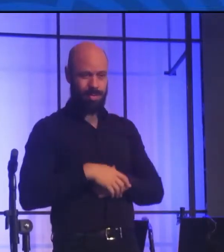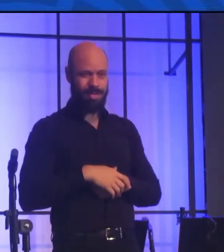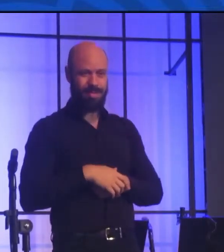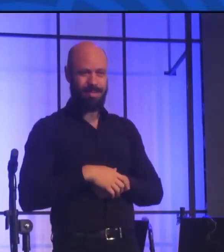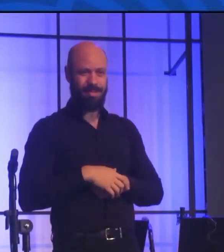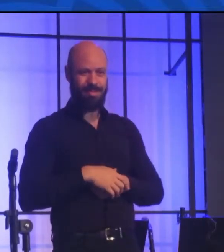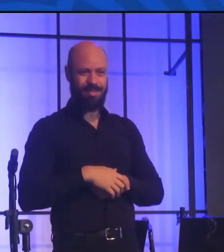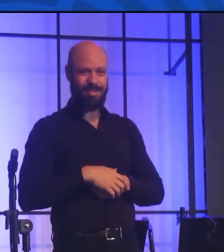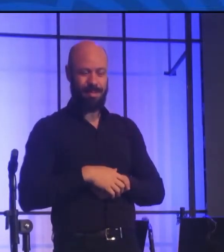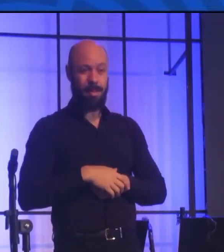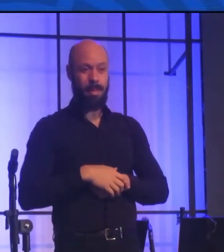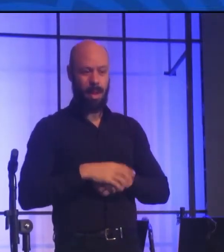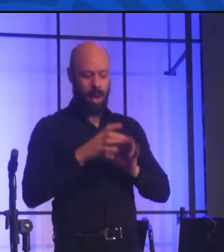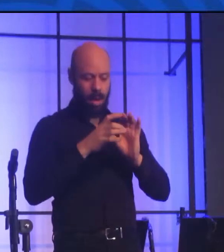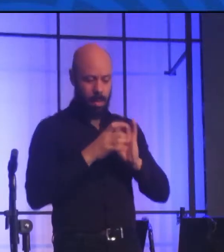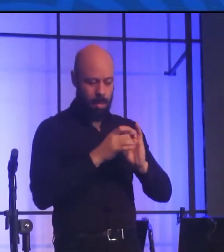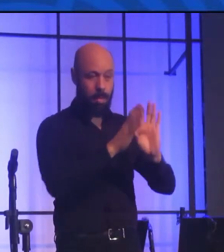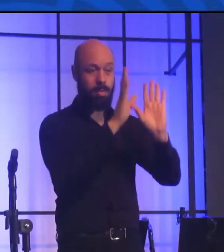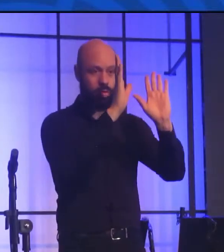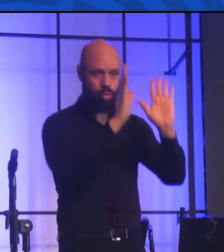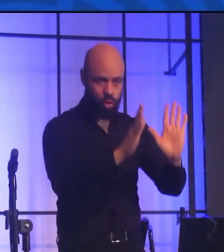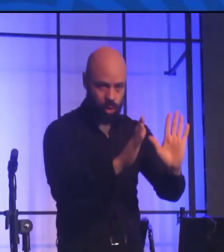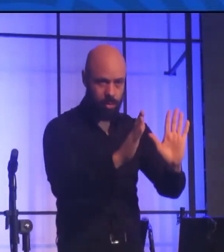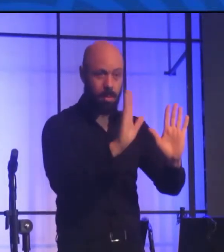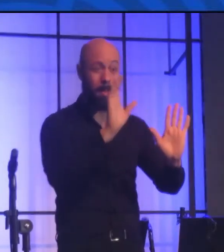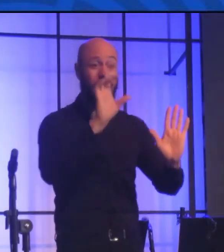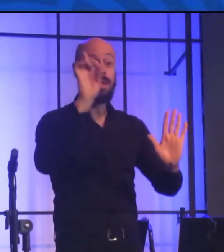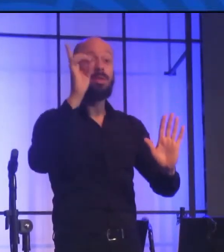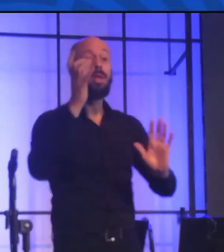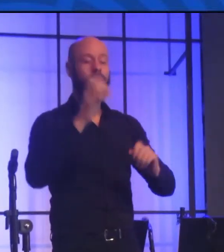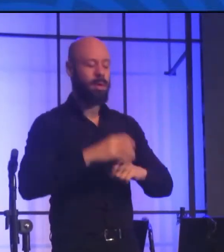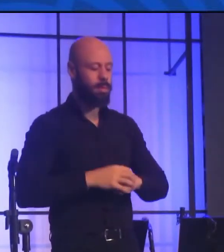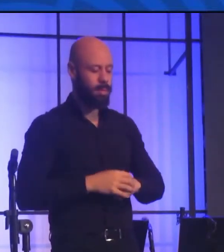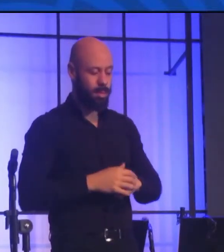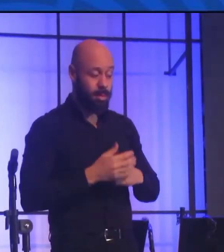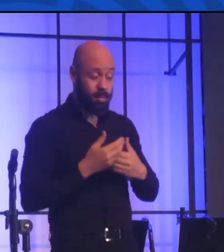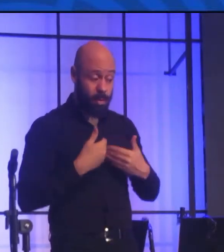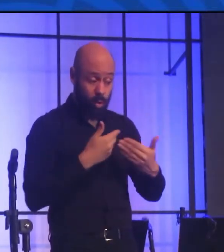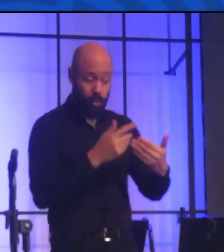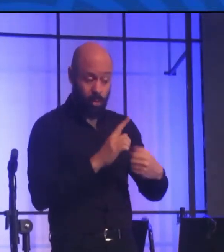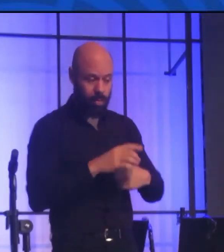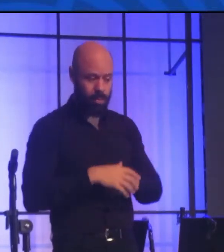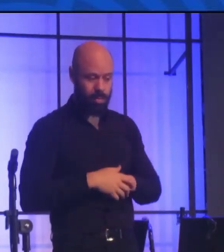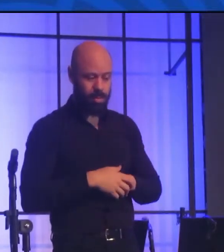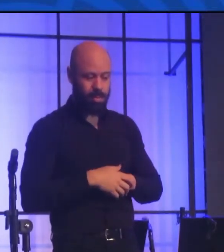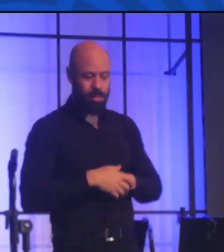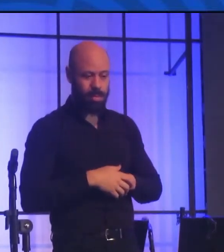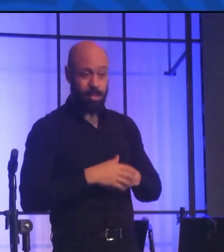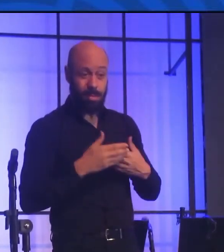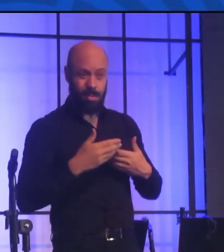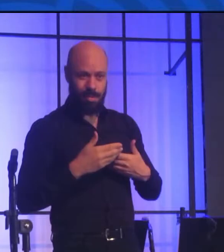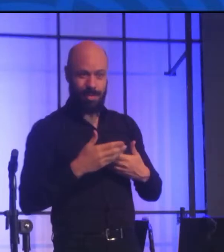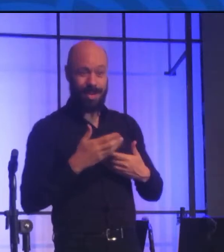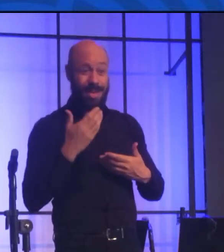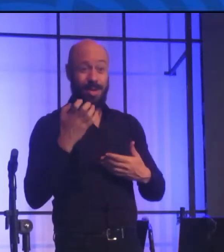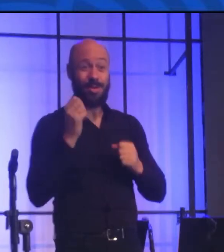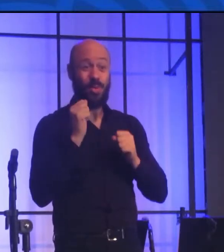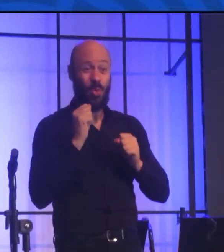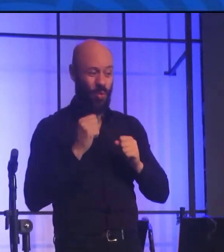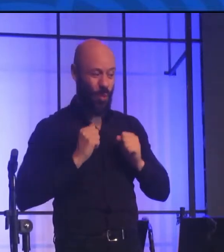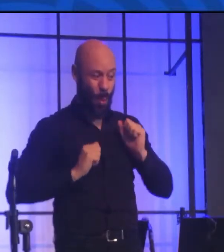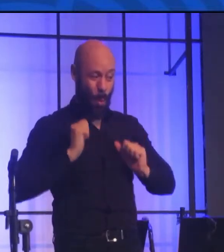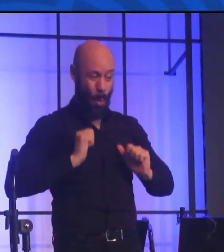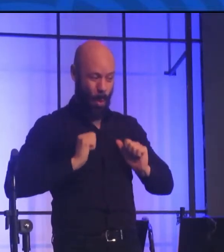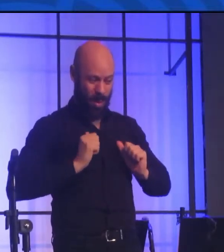dele, mas deseje, busque a presença dele na sua vida. Ele quer ser o seu plano.